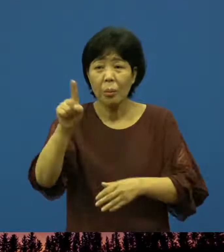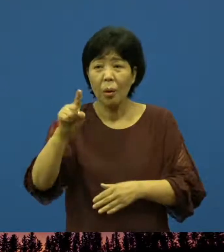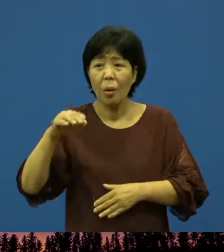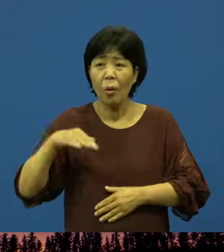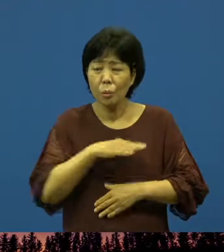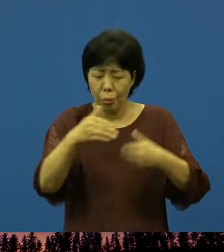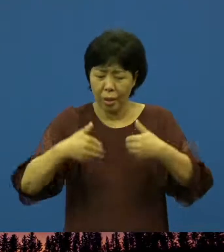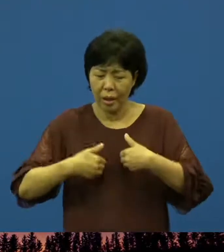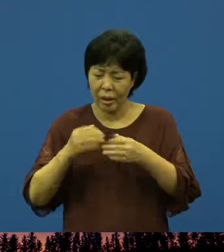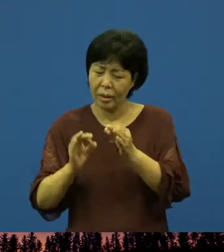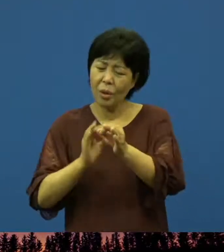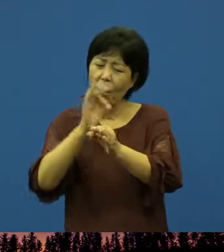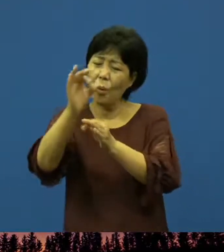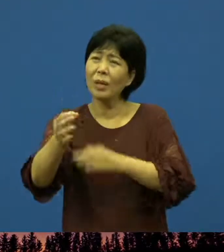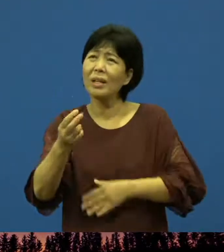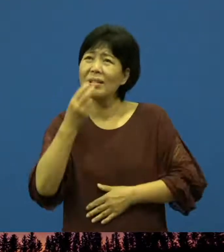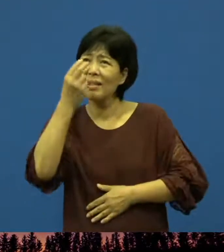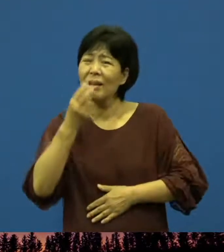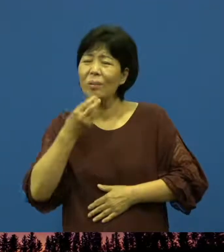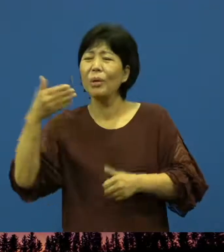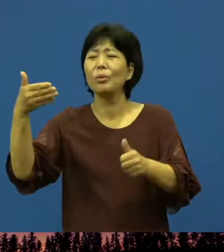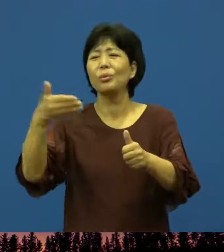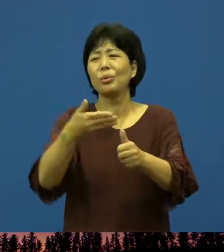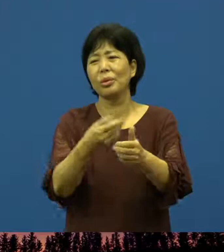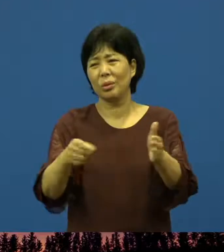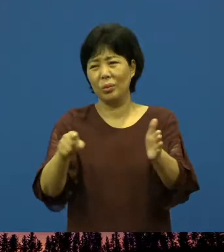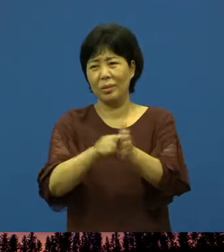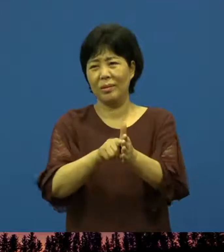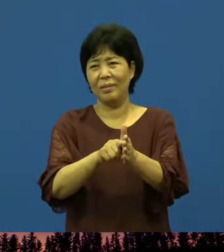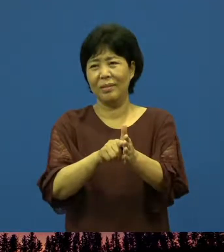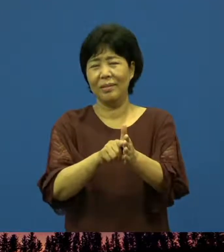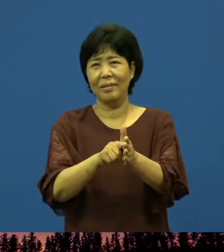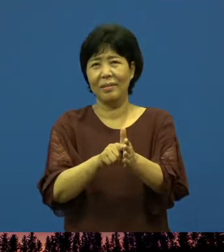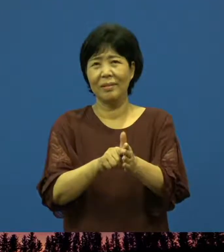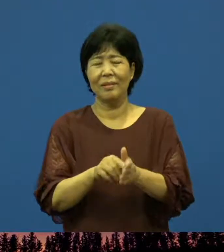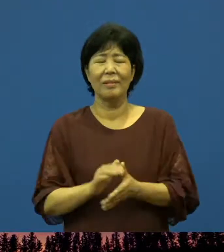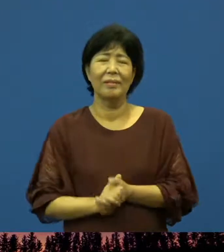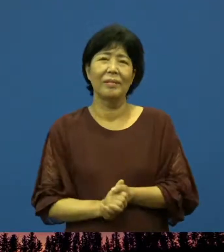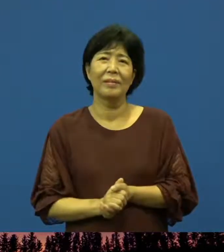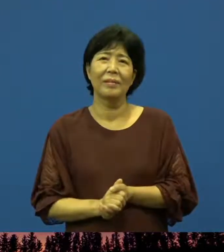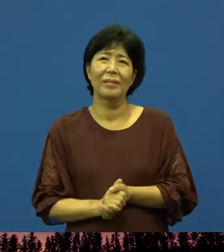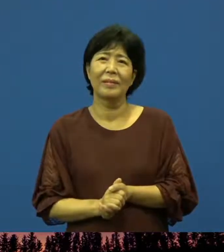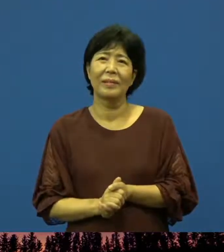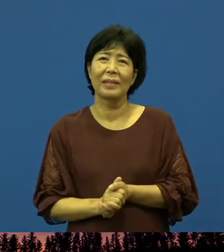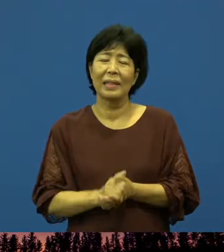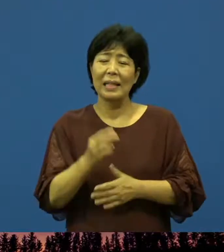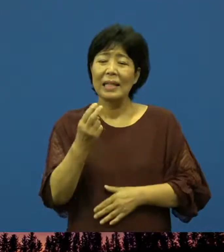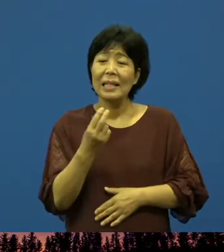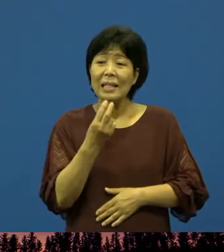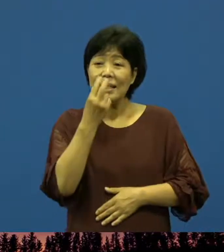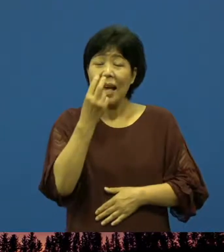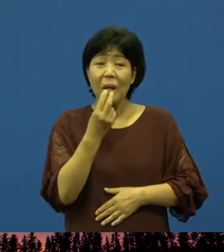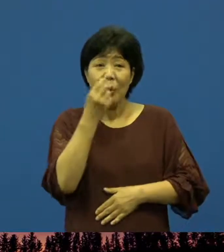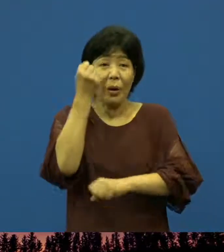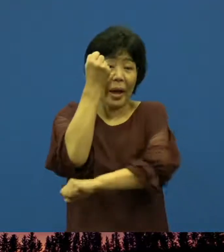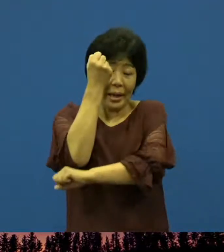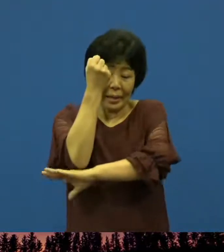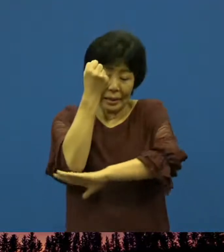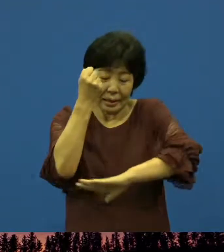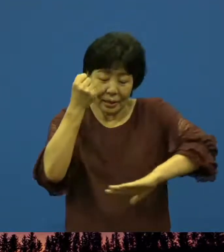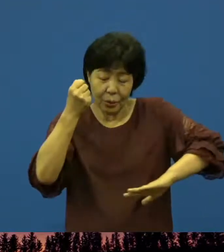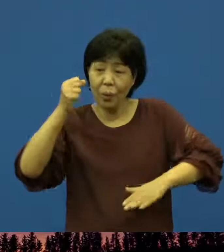그러므로 여러분, 생명체가 생명을 가진 존재가 되려고 하면 생명의 근원이신 그리스도를 만나야 된다.